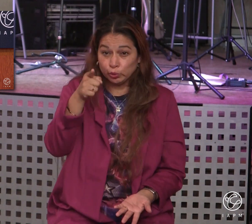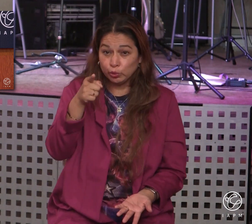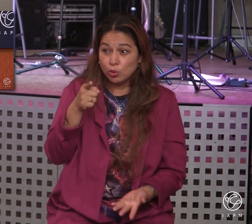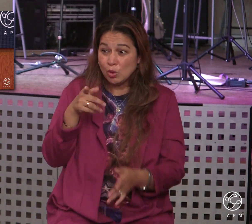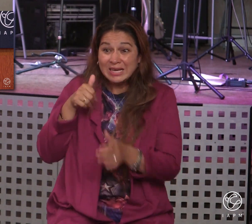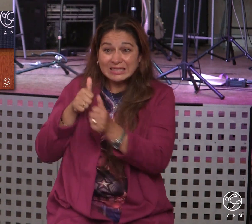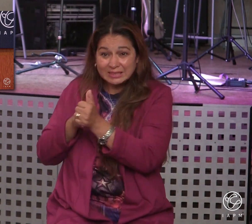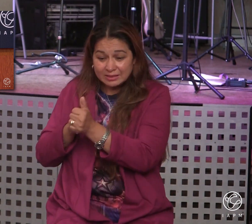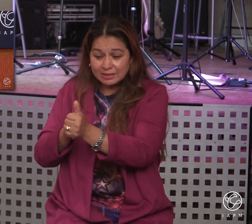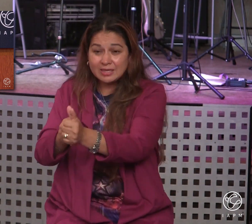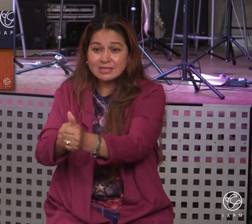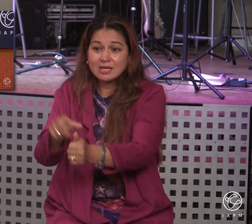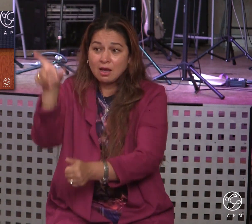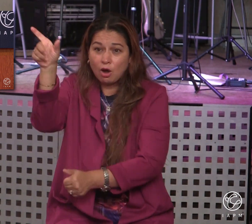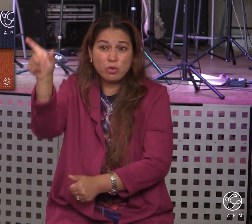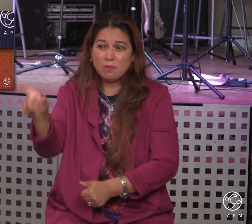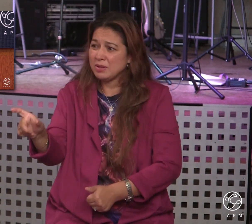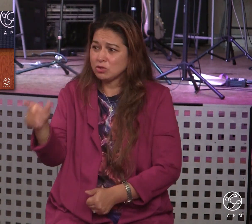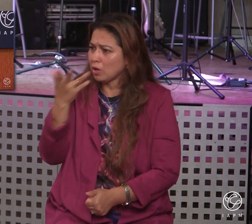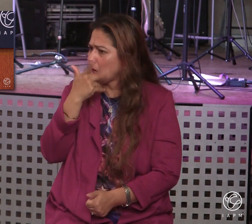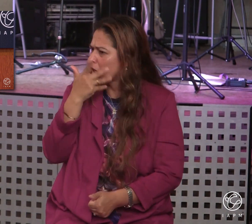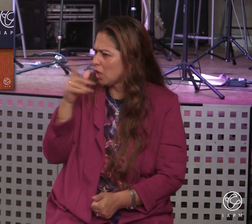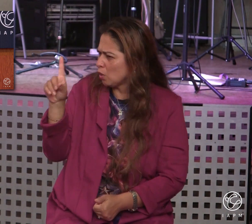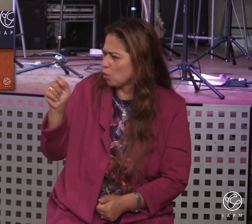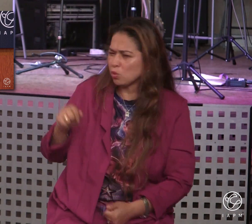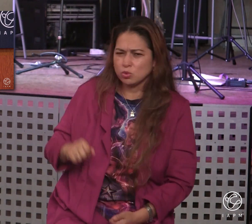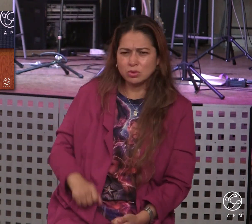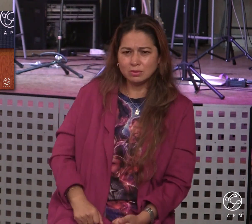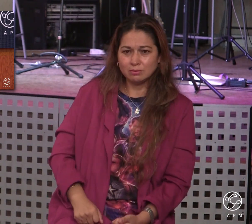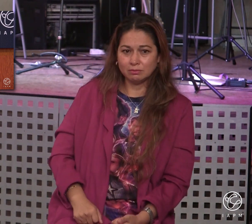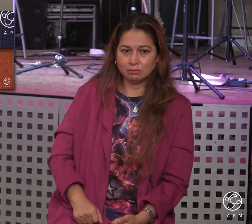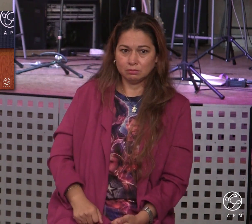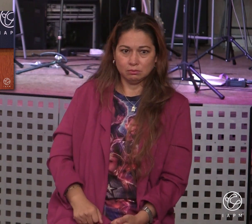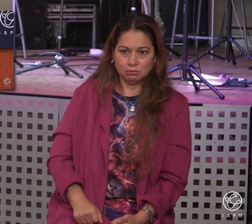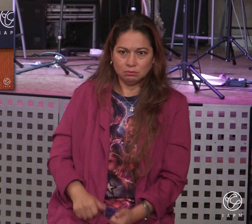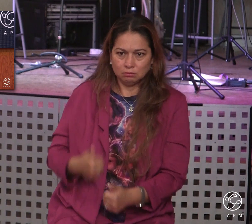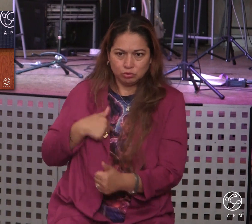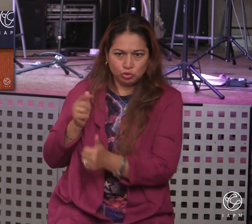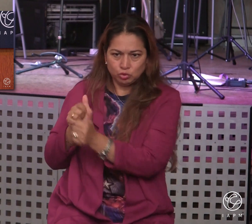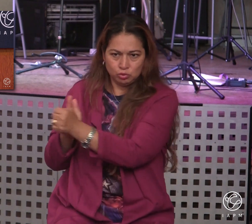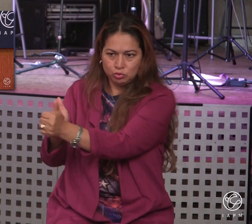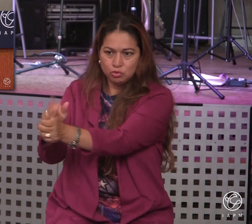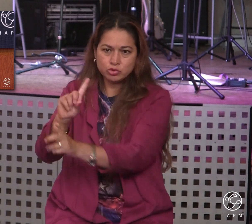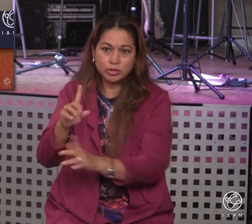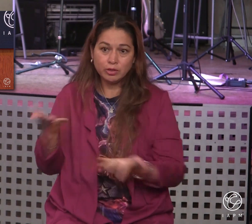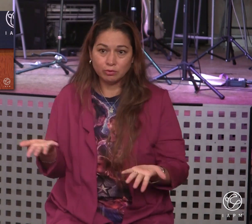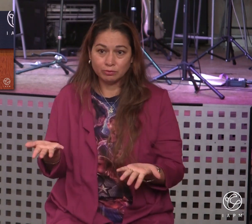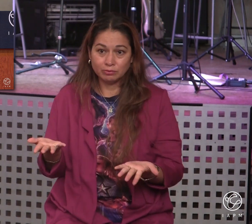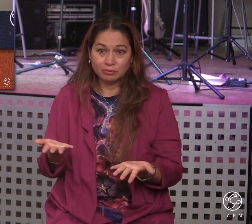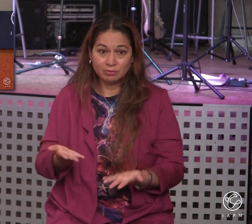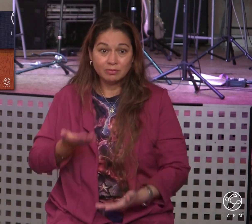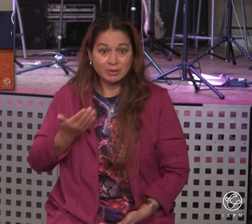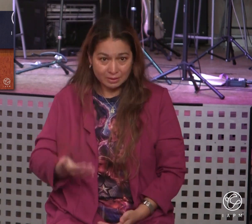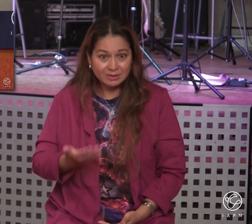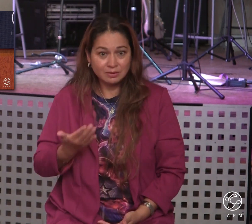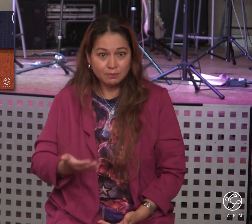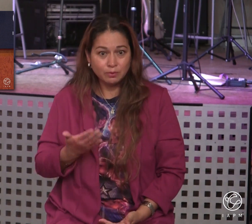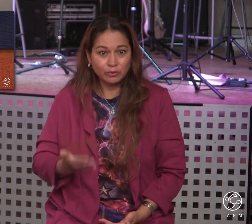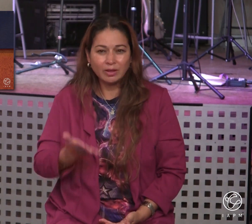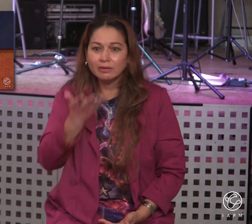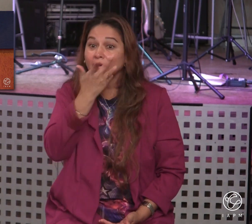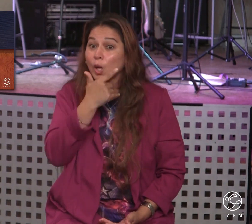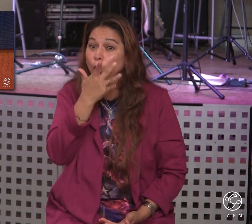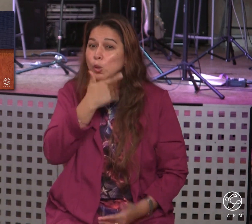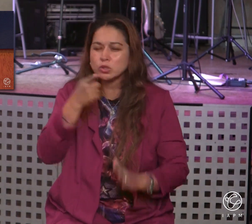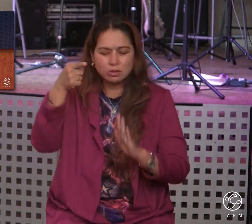¿Cómo pueden seguir a alguien que ahora sí que no están viendo con estos ojos? ¿Cómo le pueden seguir si no le conocen? El gran